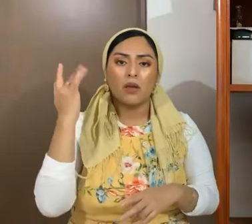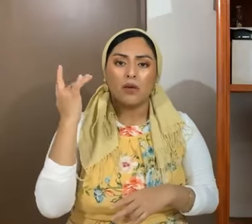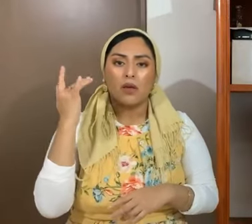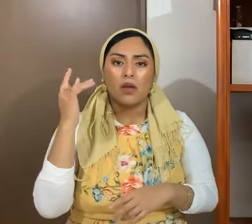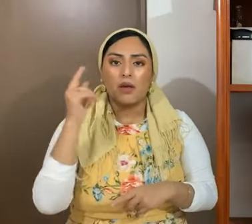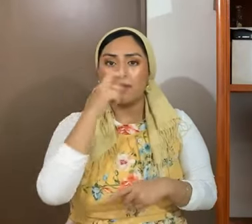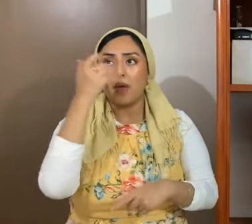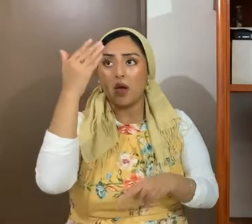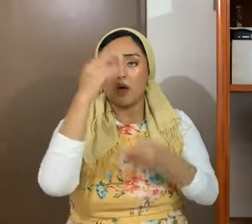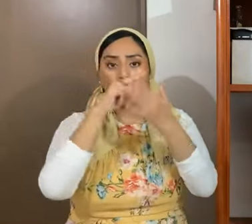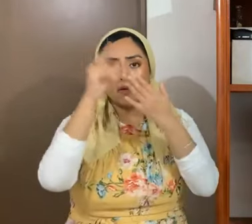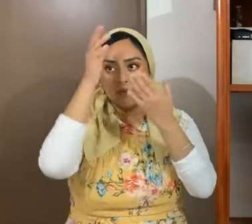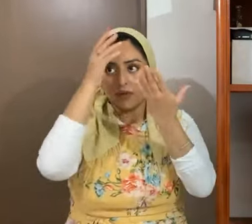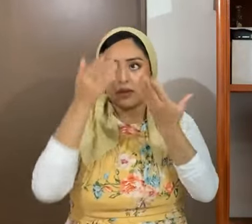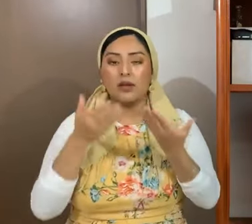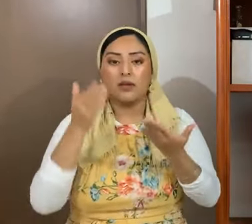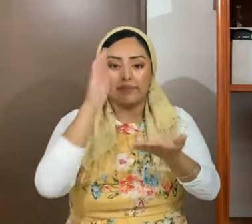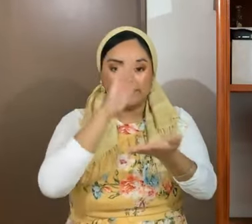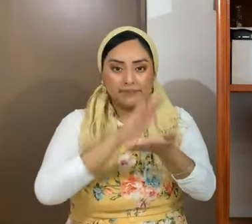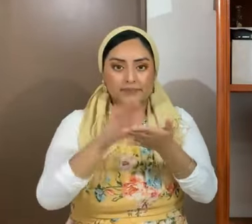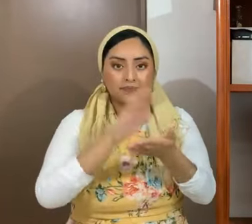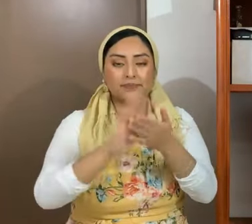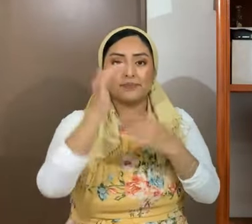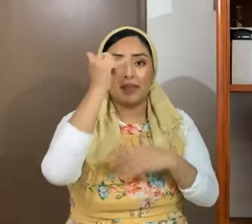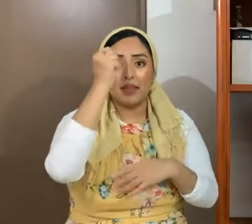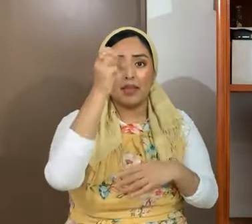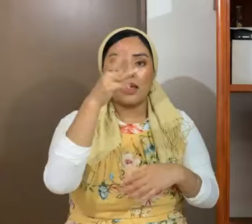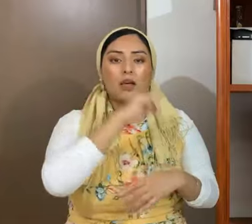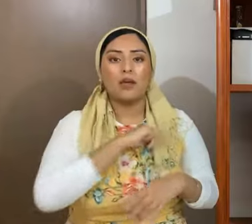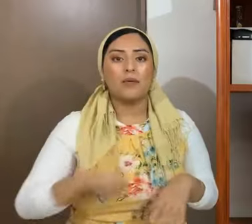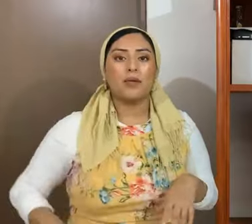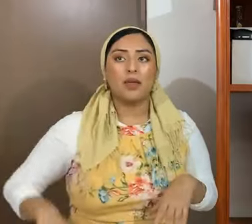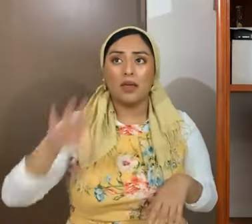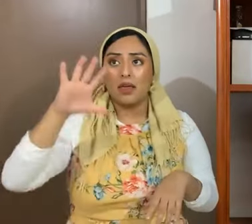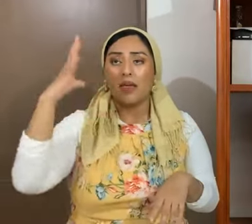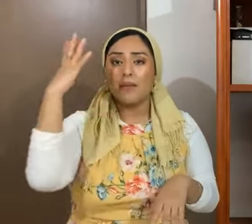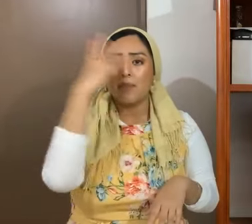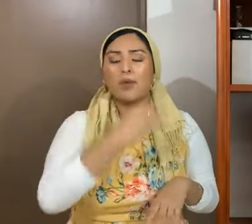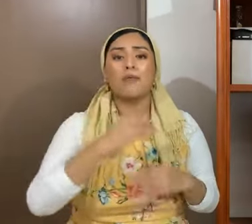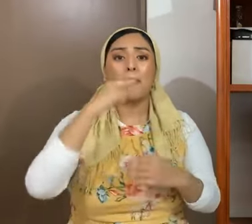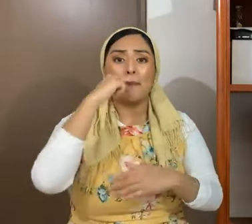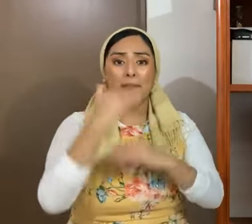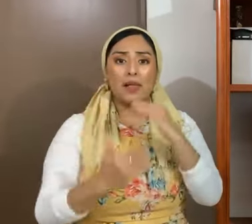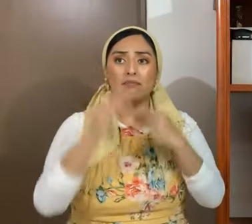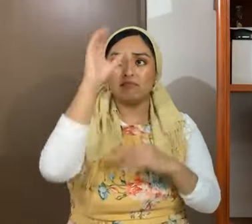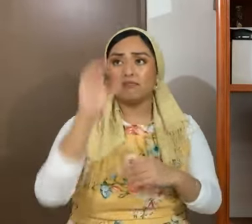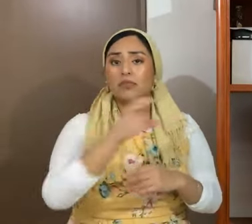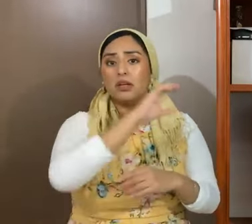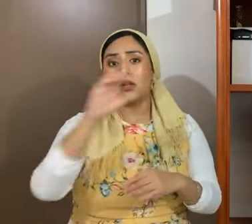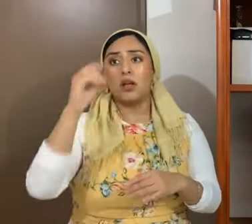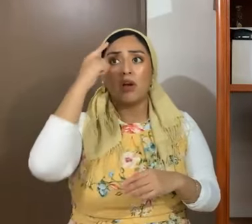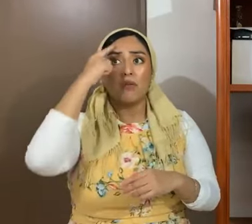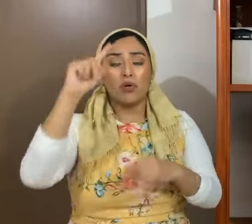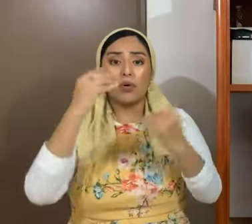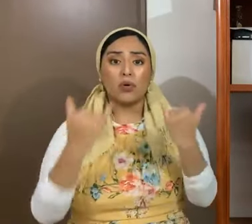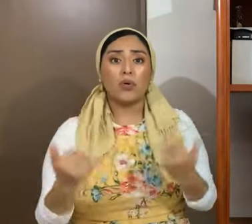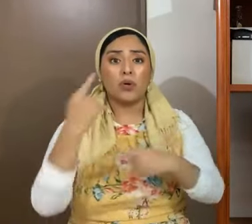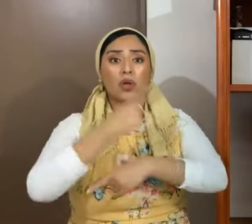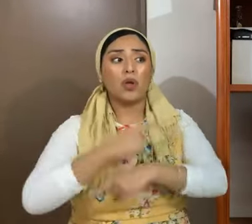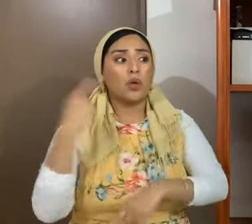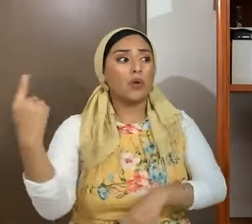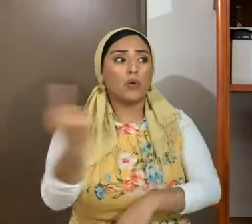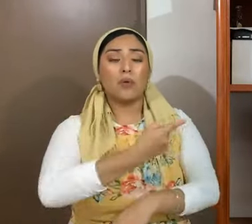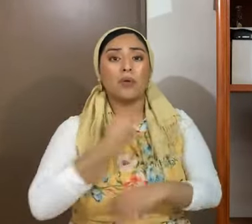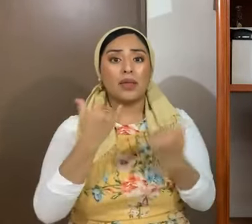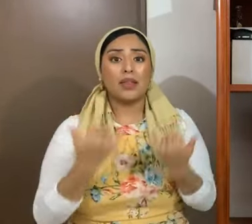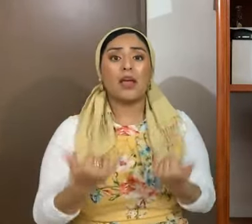qué? Porque el Eterno nos limpió, nos lavó, Yahshua HaMashiach, con su sangre preciosa, por su sacrificio único y perfecto, para que hoy podamos